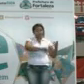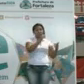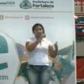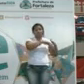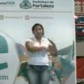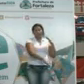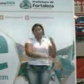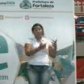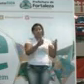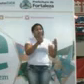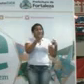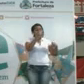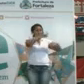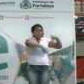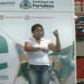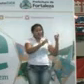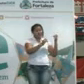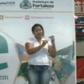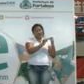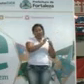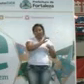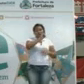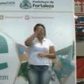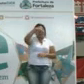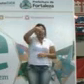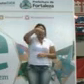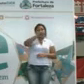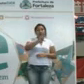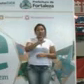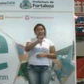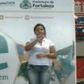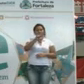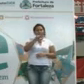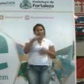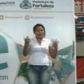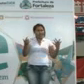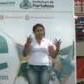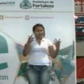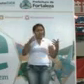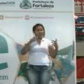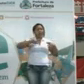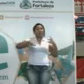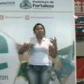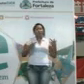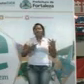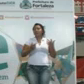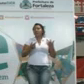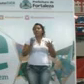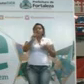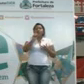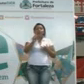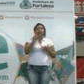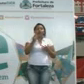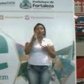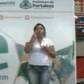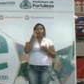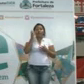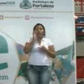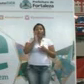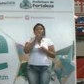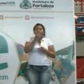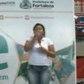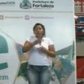desvio moral, cheio de falhas, é isso que tem lá. É um observatório, um laboratório. O que há de interessante é que